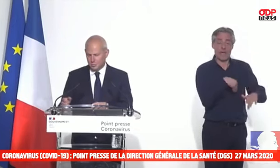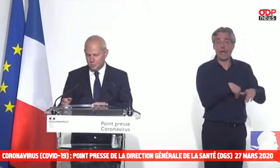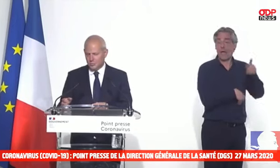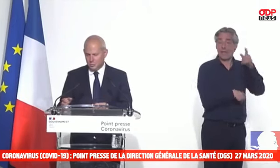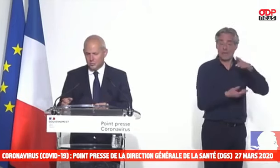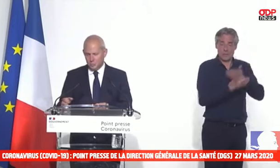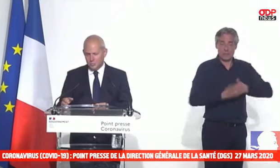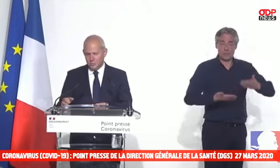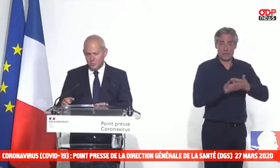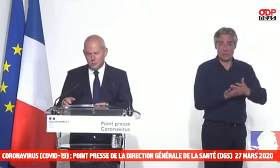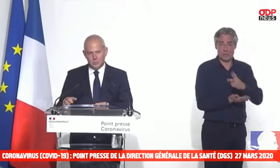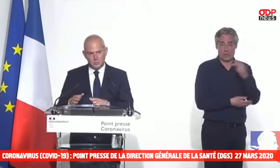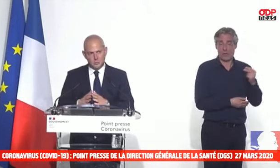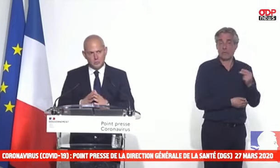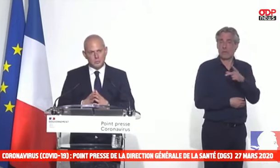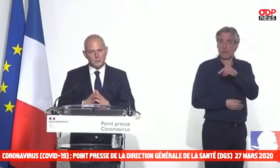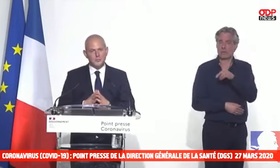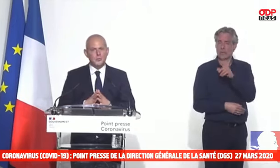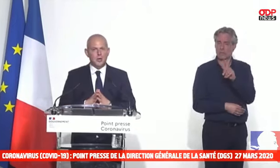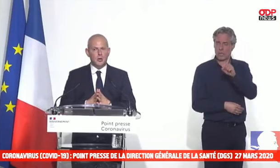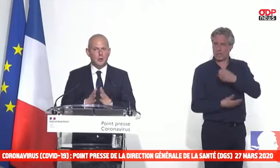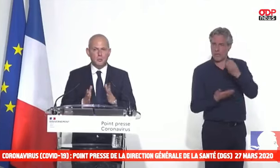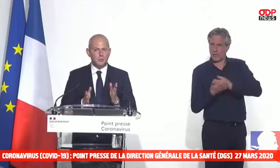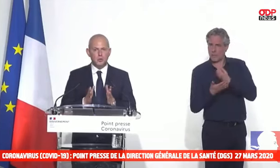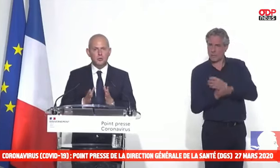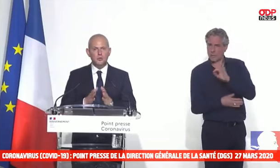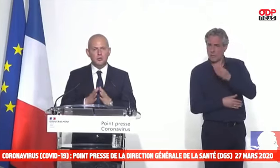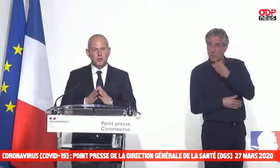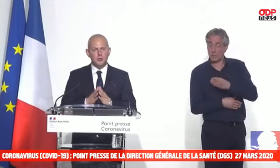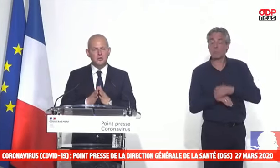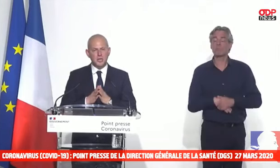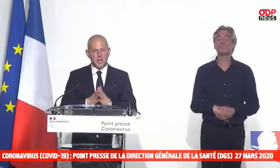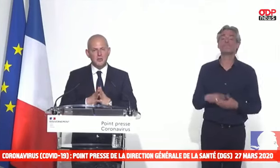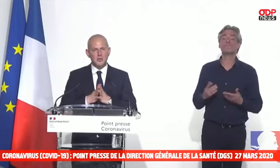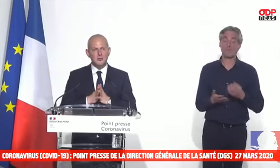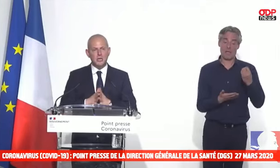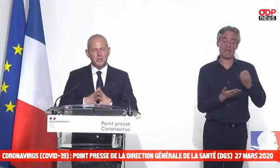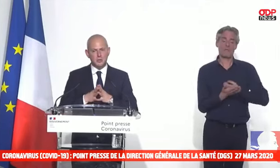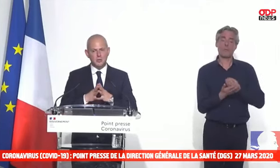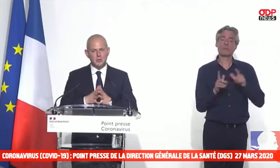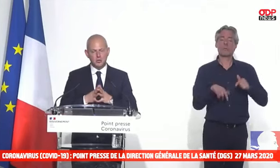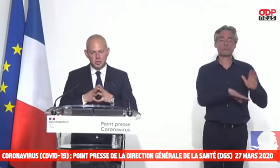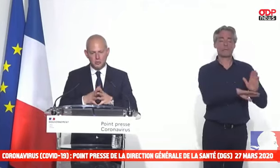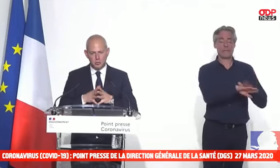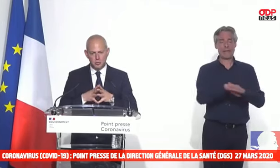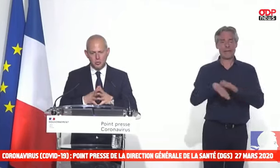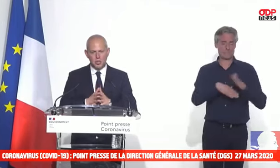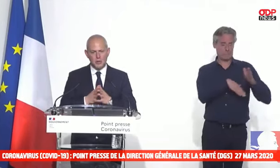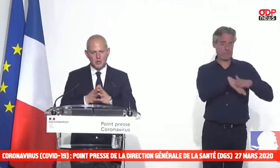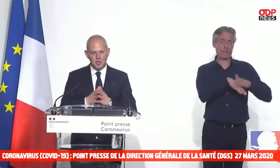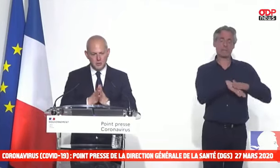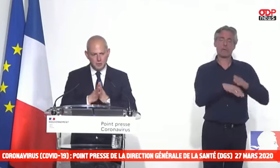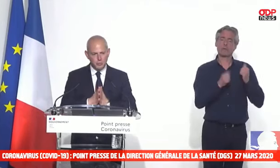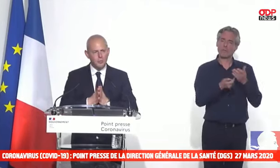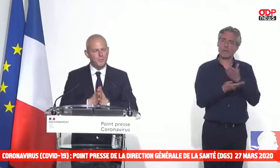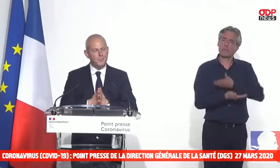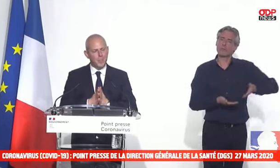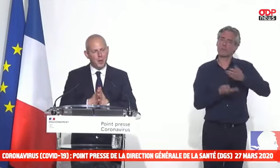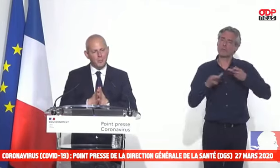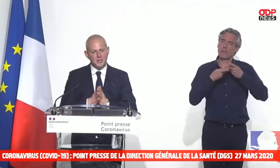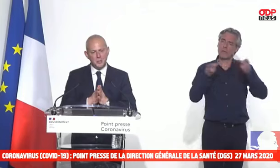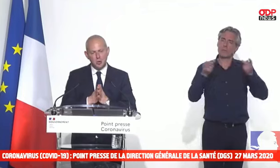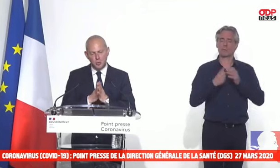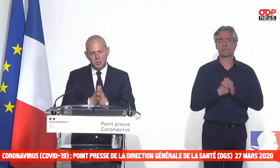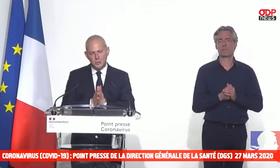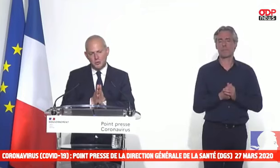consulté plus tôt. Est-ce que la DGS a eu ce genre de remontée ? Alors, cette remontée-là, mais c'est une alerte que je souhaitais partager avec vous,